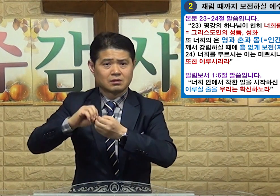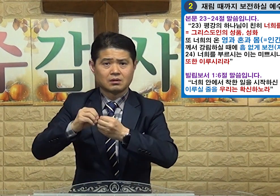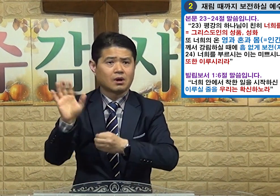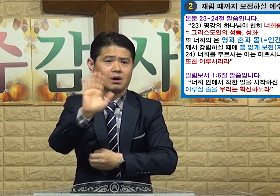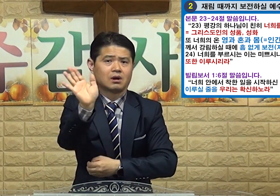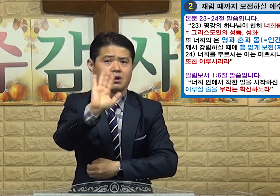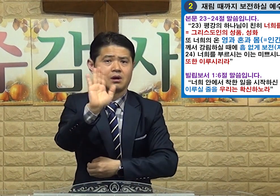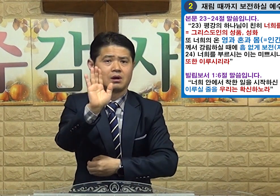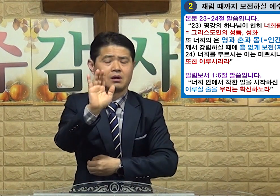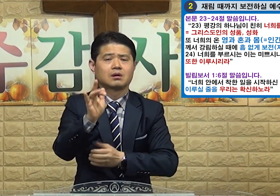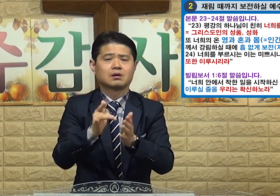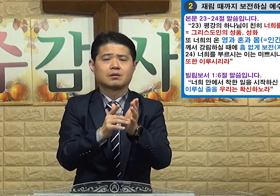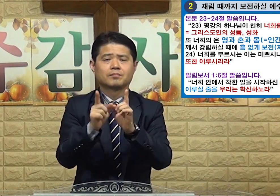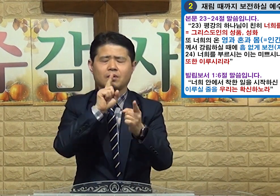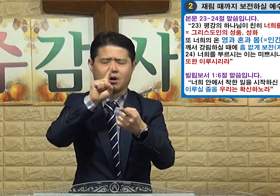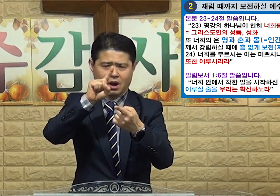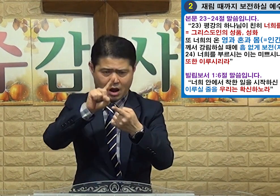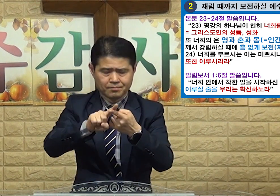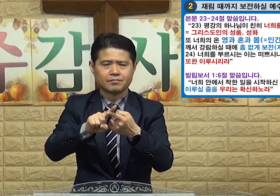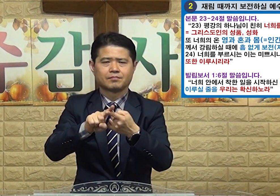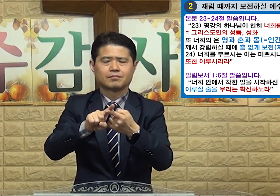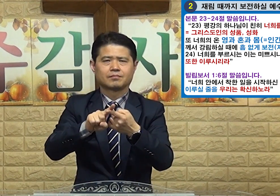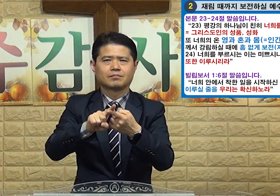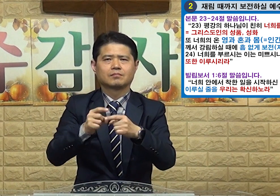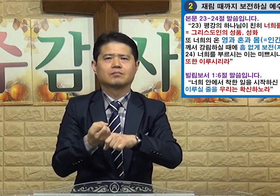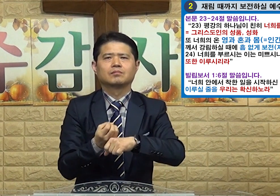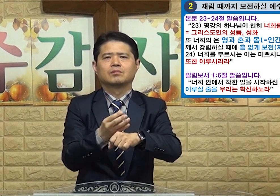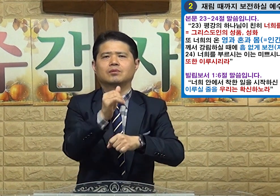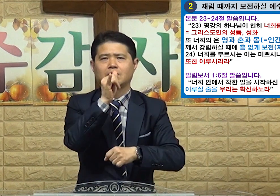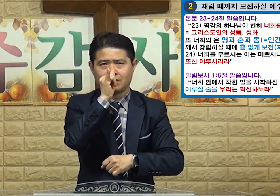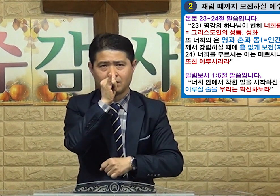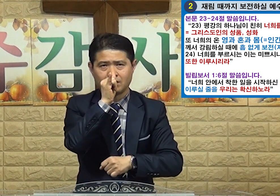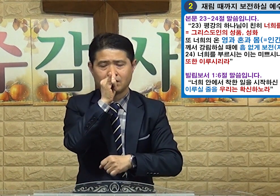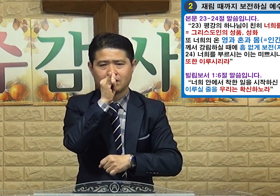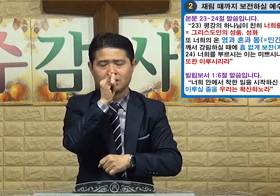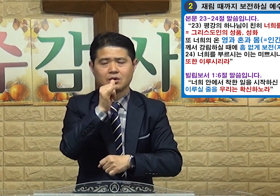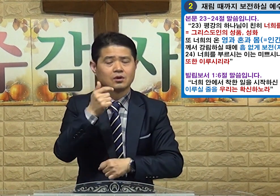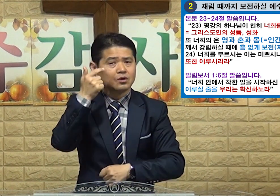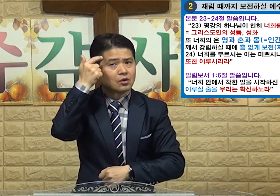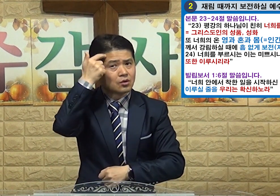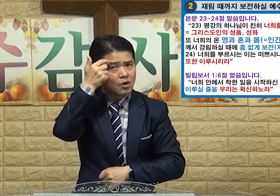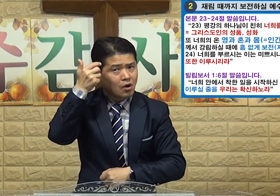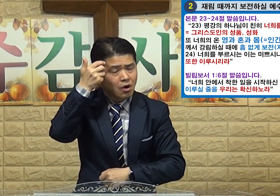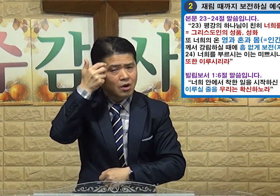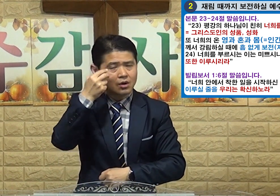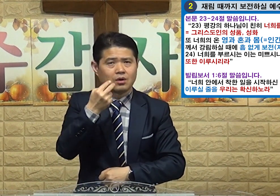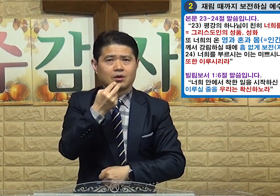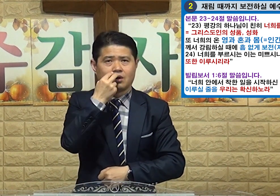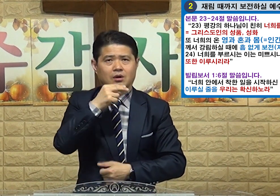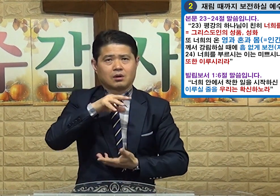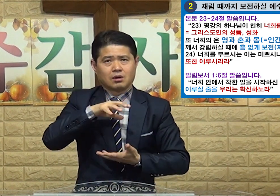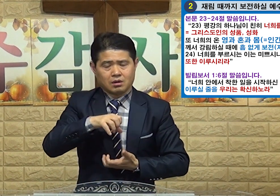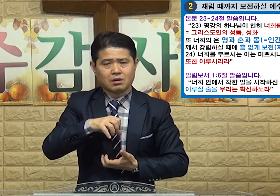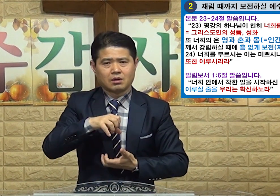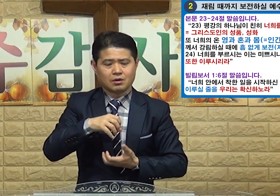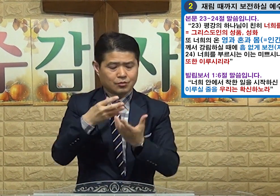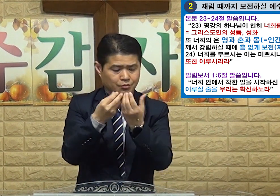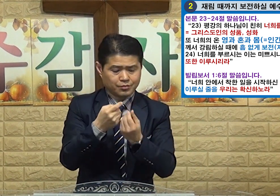버려질지, 그것은 우리 자기적인 생각이 아니라 아버지의 뜻대로 이루어지는 것입니다. 우리의 영과